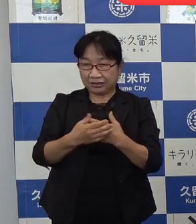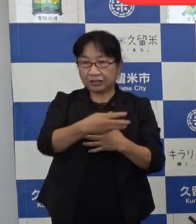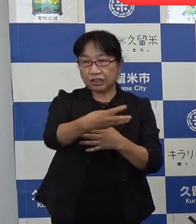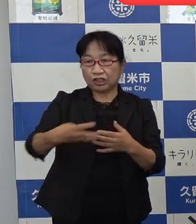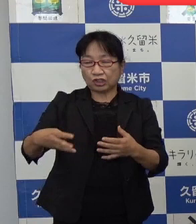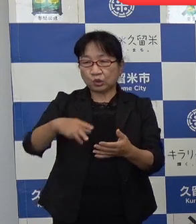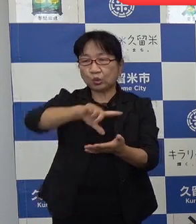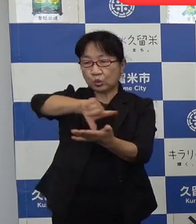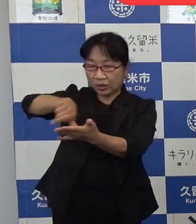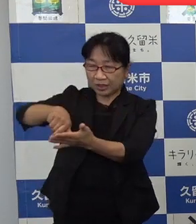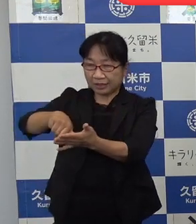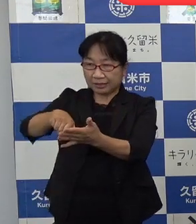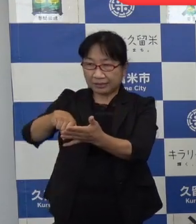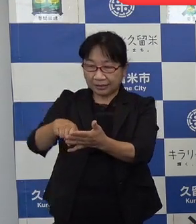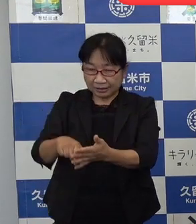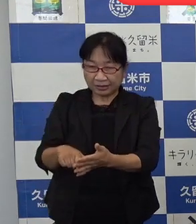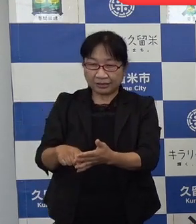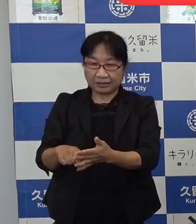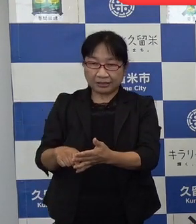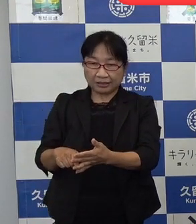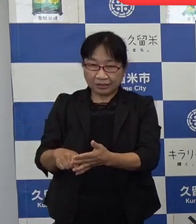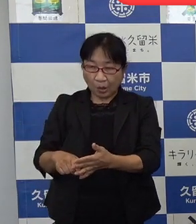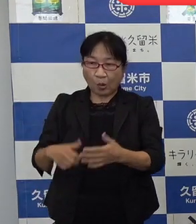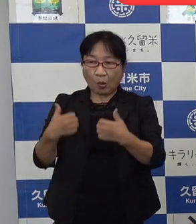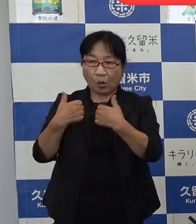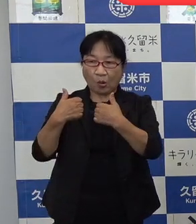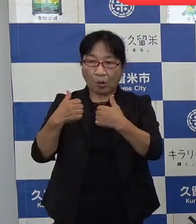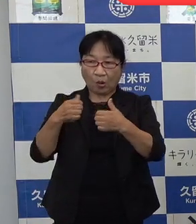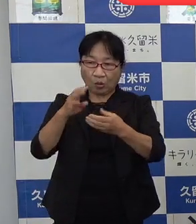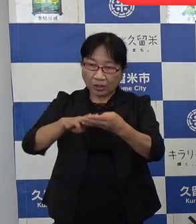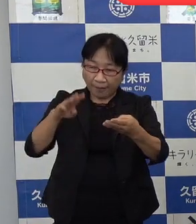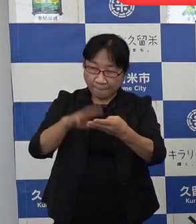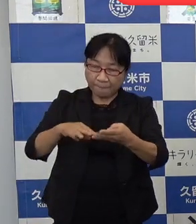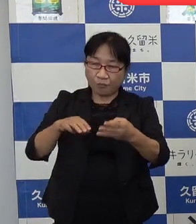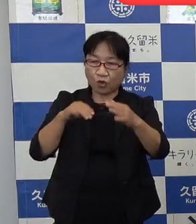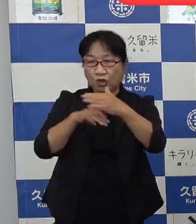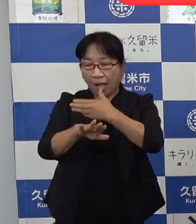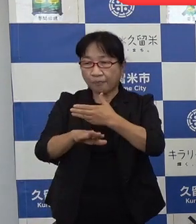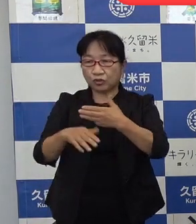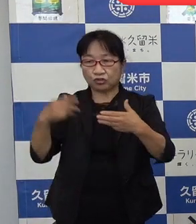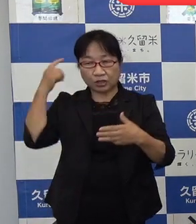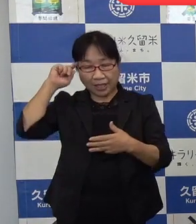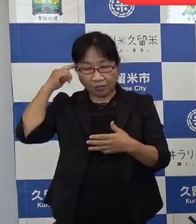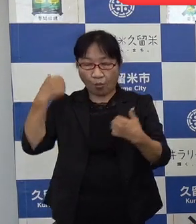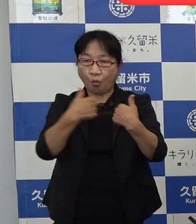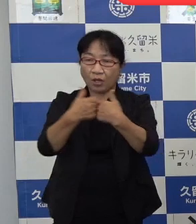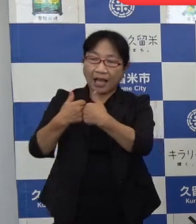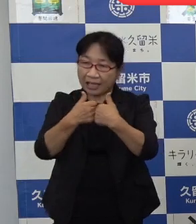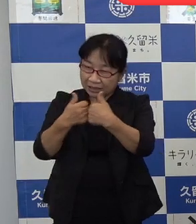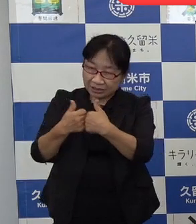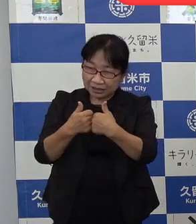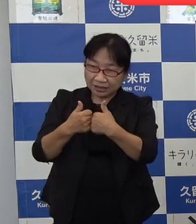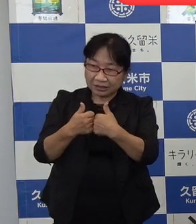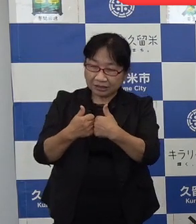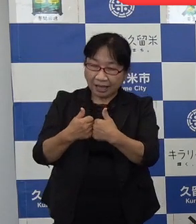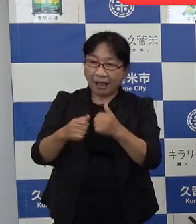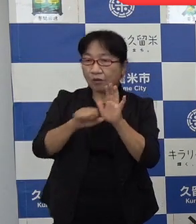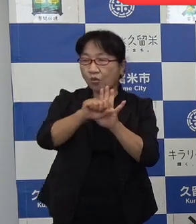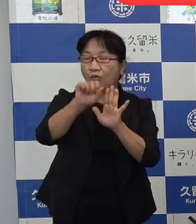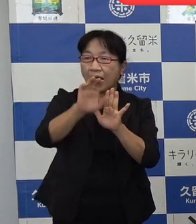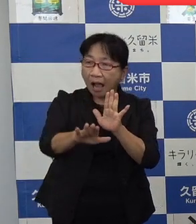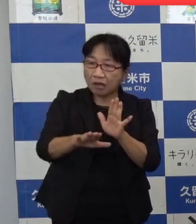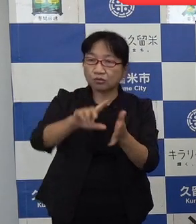部局で構成する田んぼダム検討会議で、効果が期待できるエリアを検討しなが